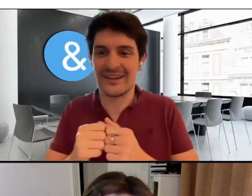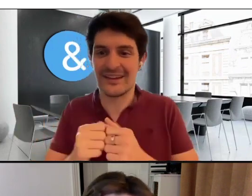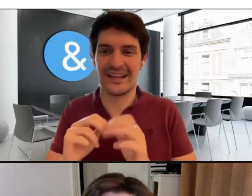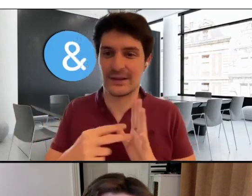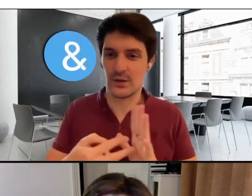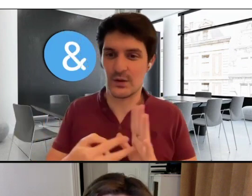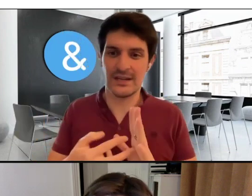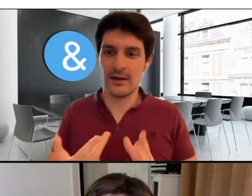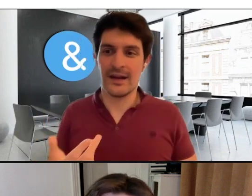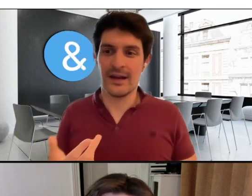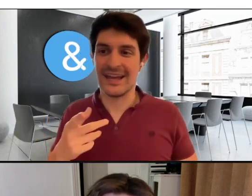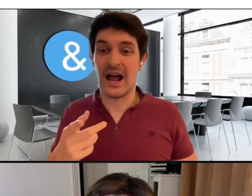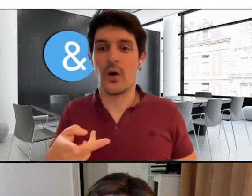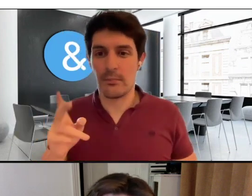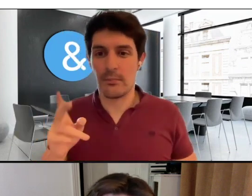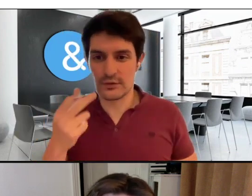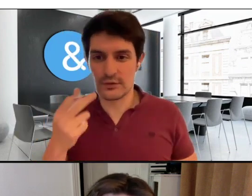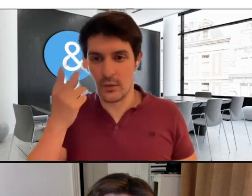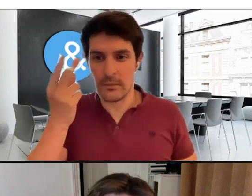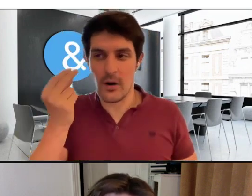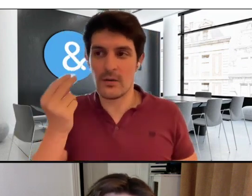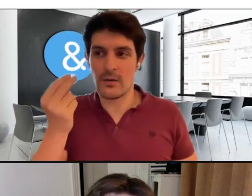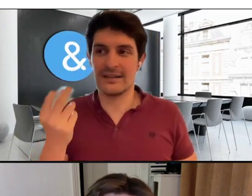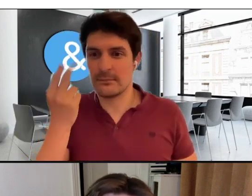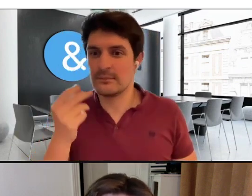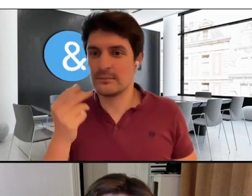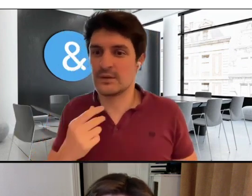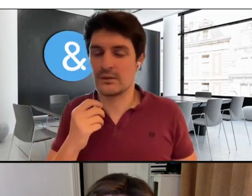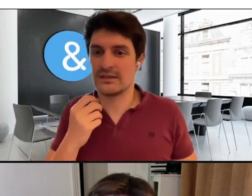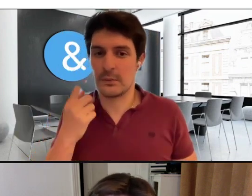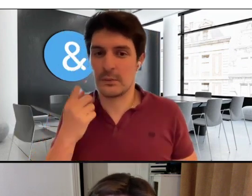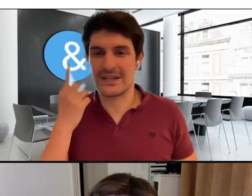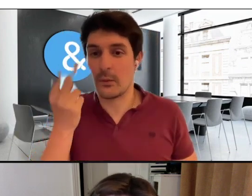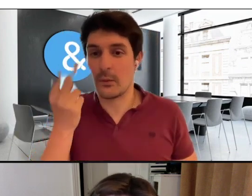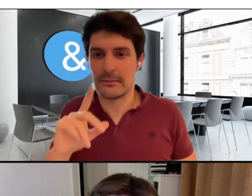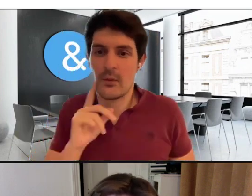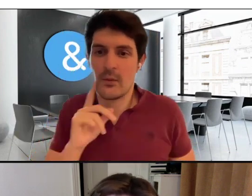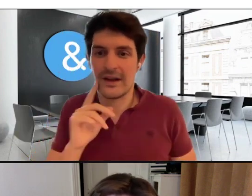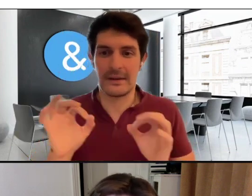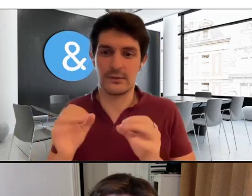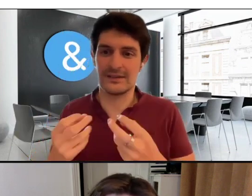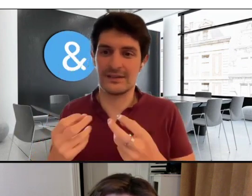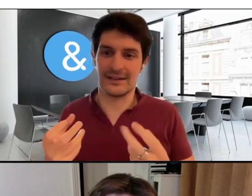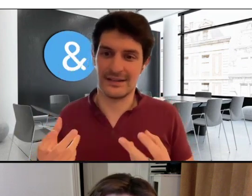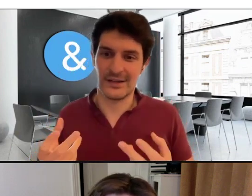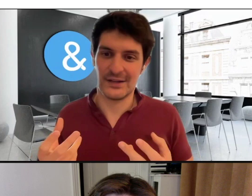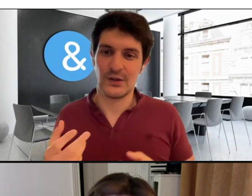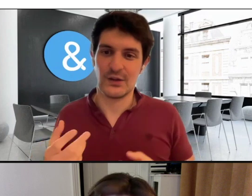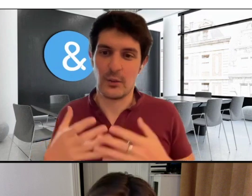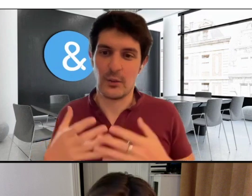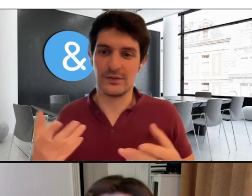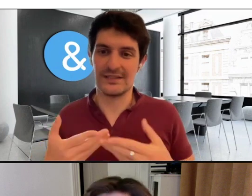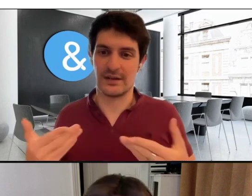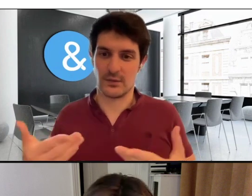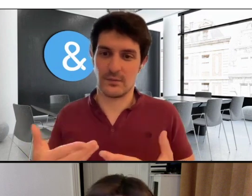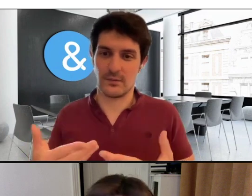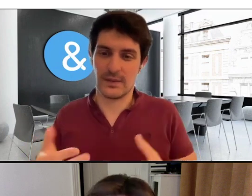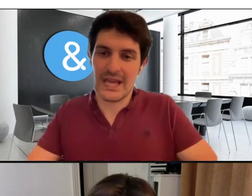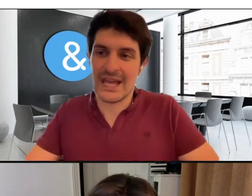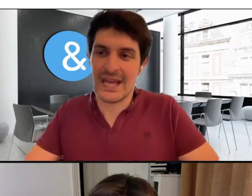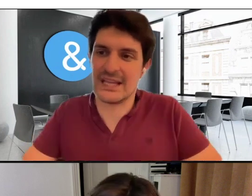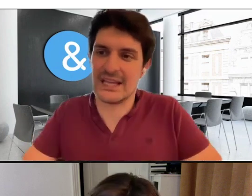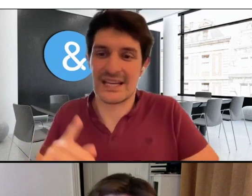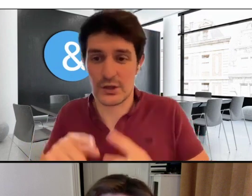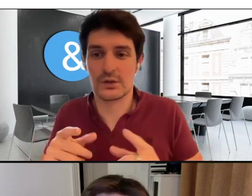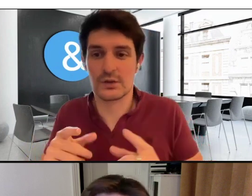la technologie. Et là, encore plus, je comprends, je pense qu'ils ne comprennent pas pourquoi il n'y a pas de sous-titres dans beaucoup de situations. Et